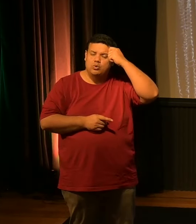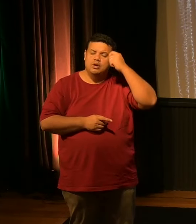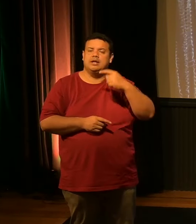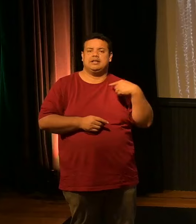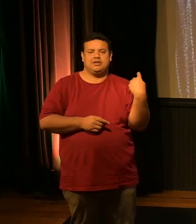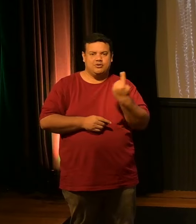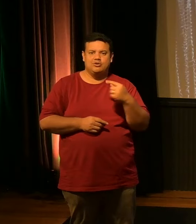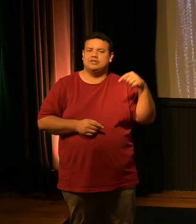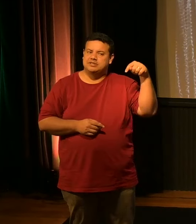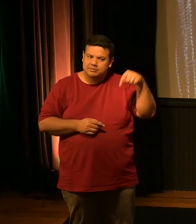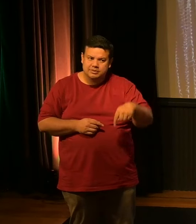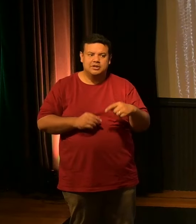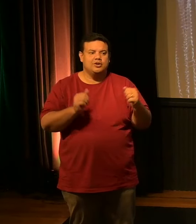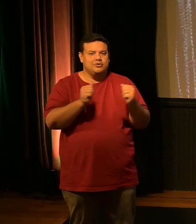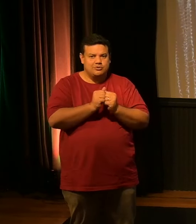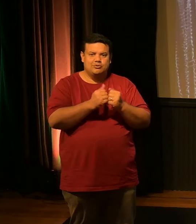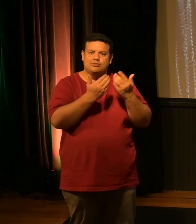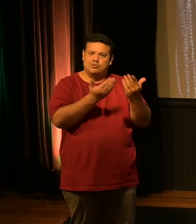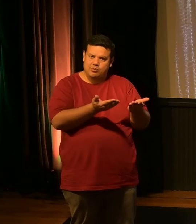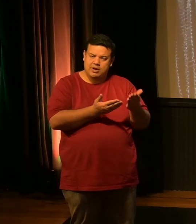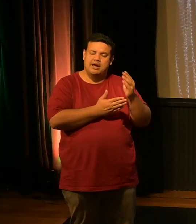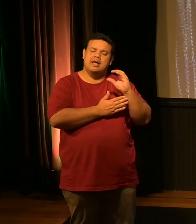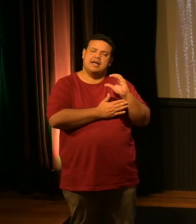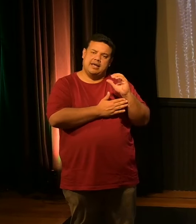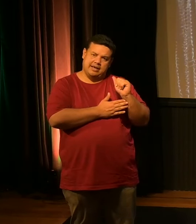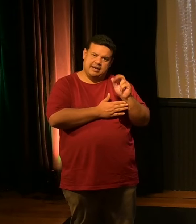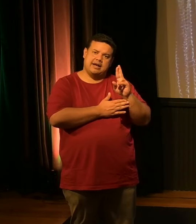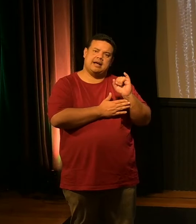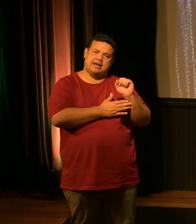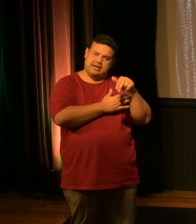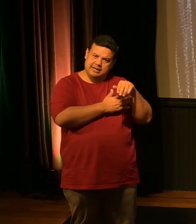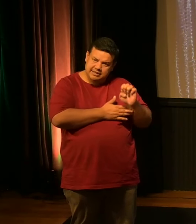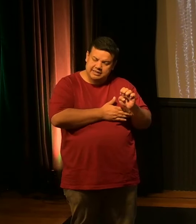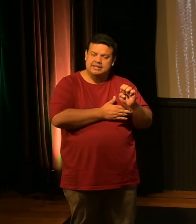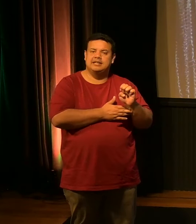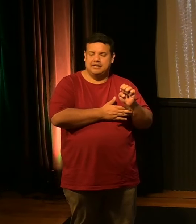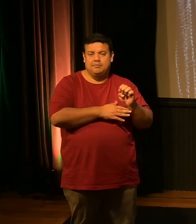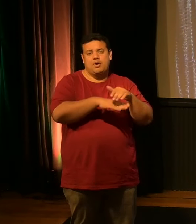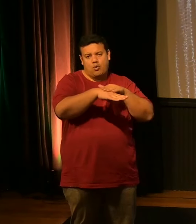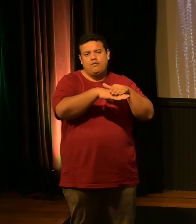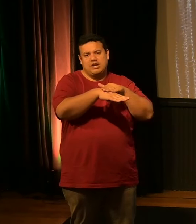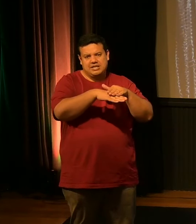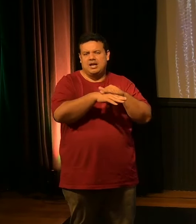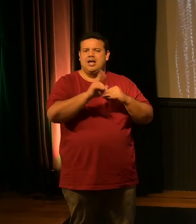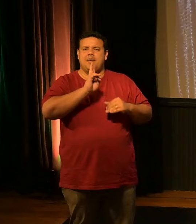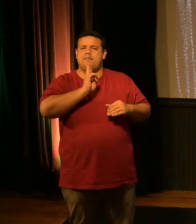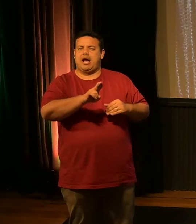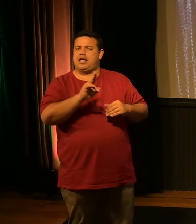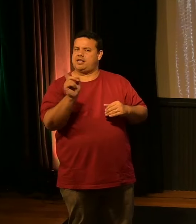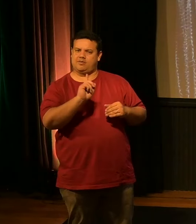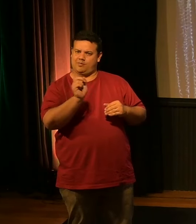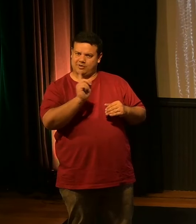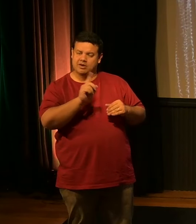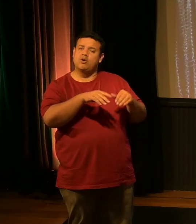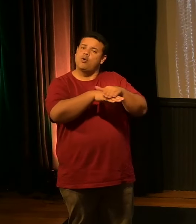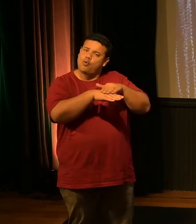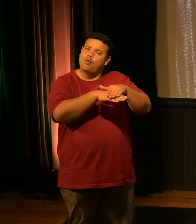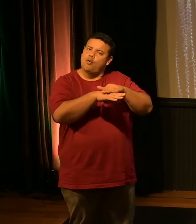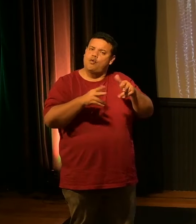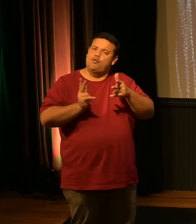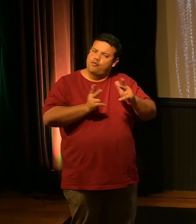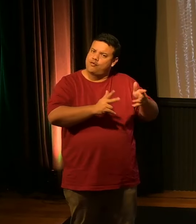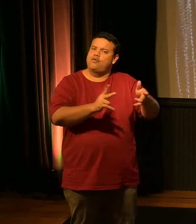na presença de Karine para conversar. Talvez não para responder, mas para ter uma conversa. Então, convido mais uma vez vocês para ficarem no debate,